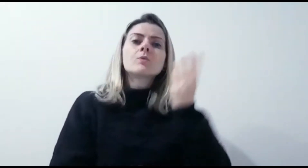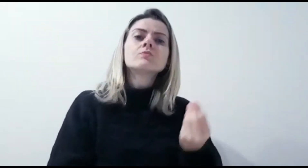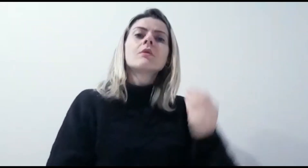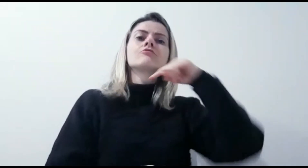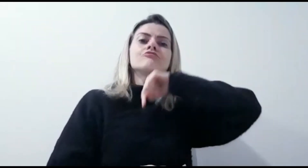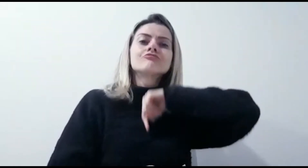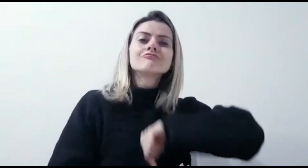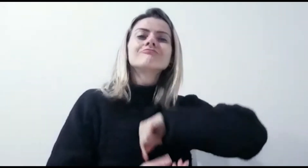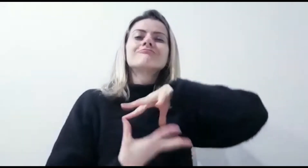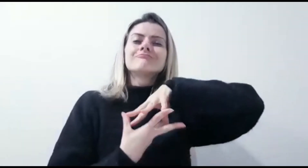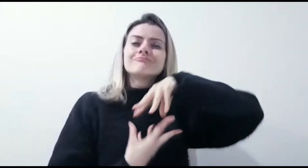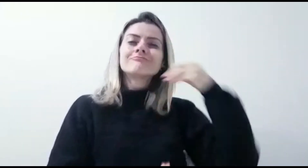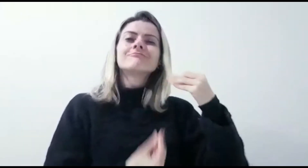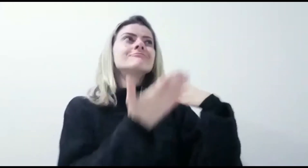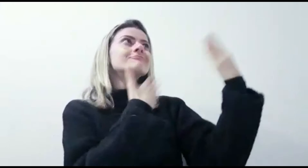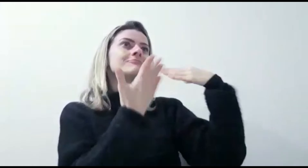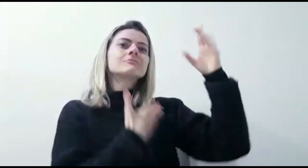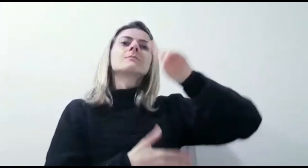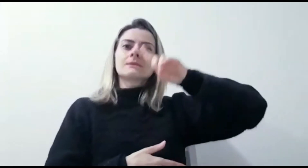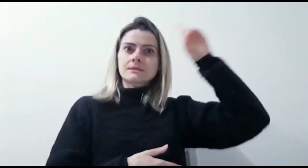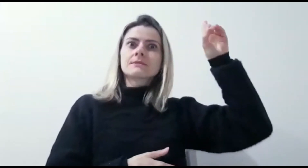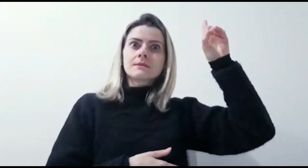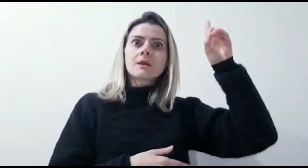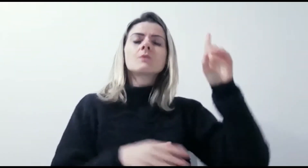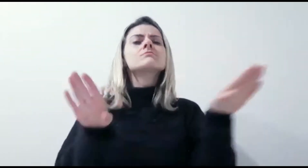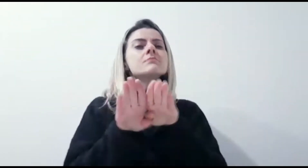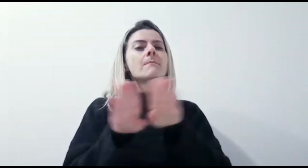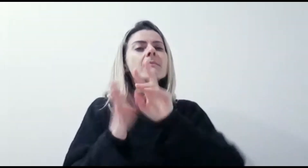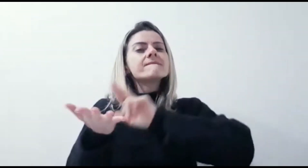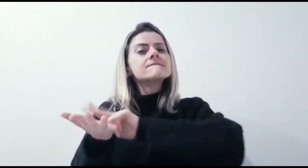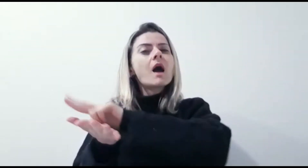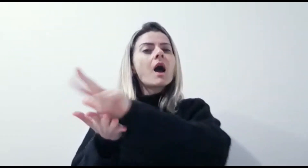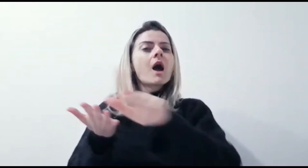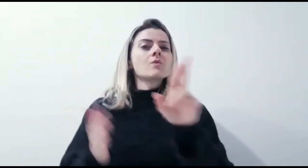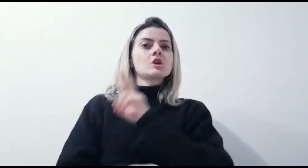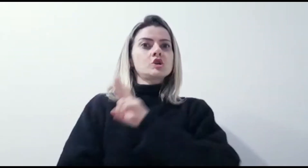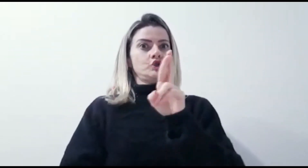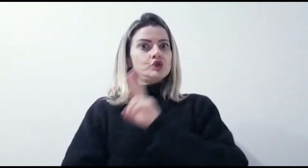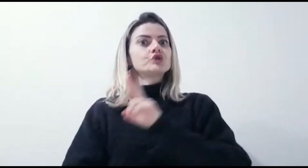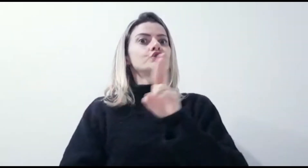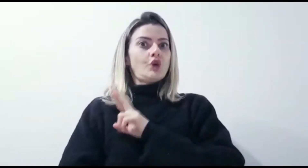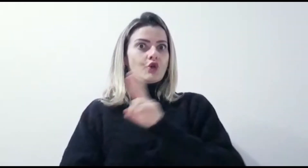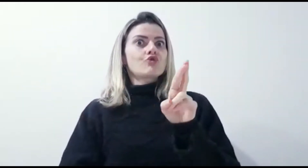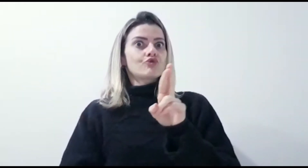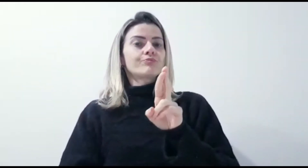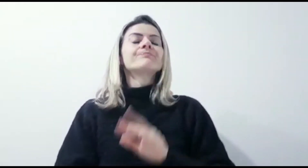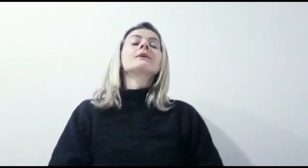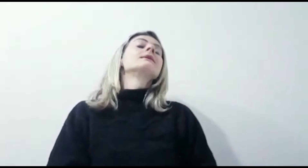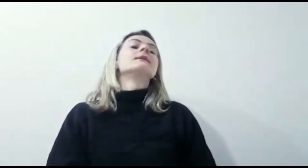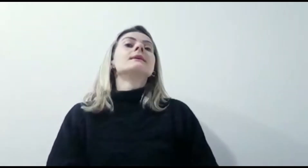crê na alma, na existência da alma e nesse contato com Deus. Mas há diversas religiões dentro